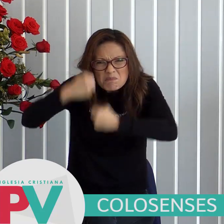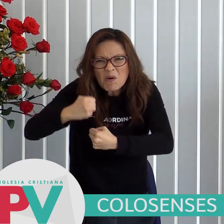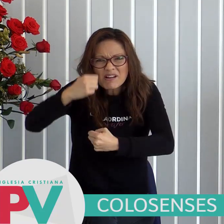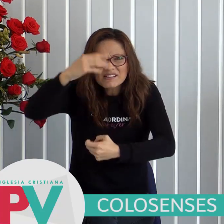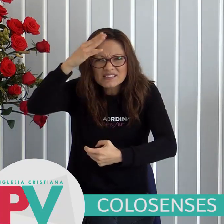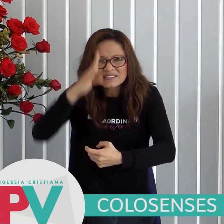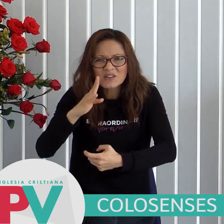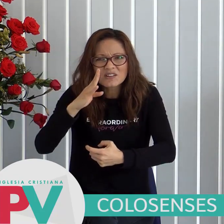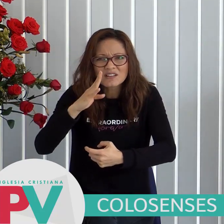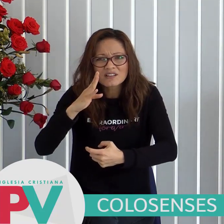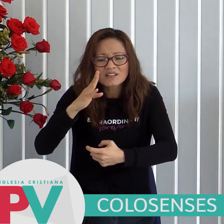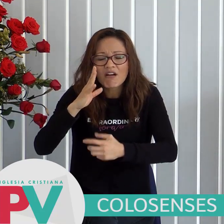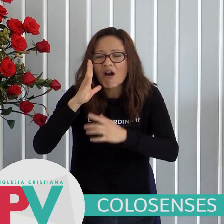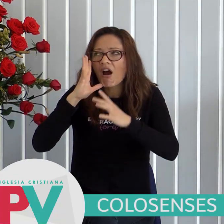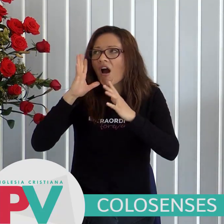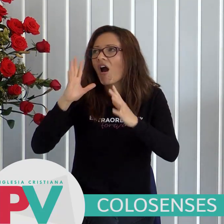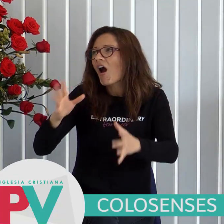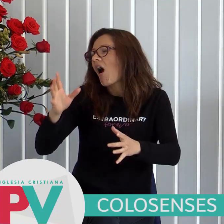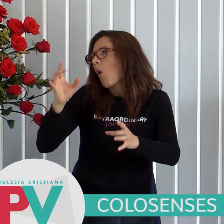que nosotros tenemos?